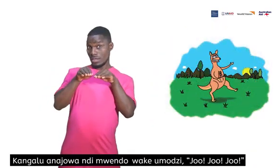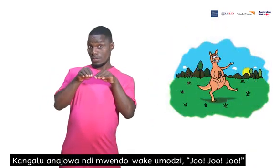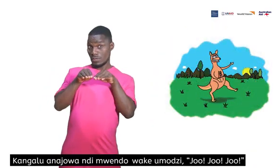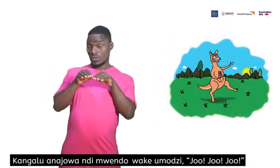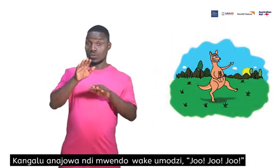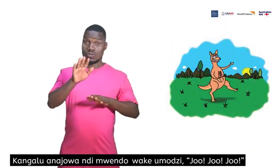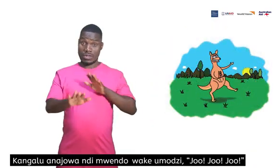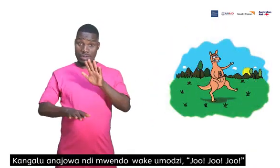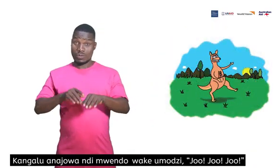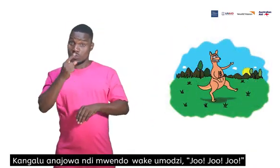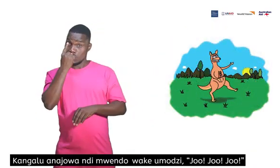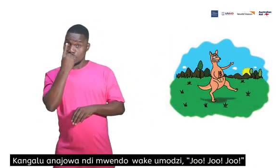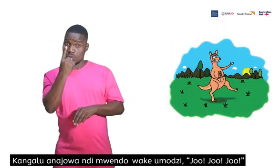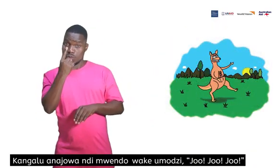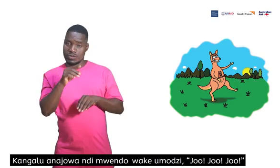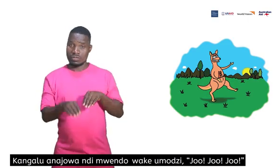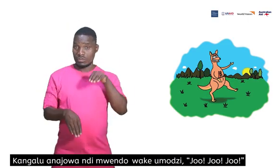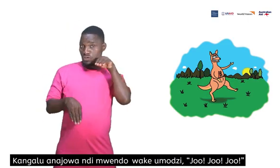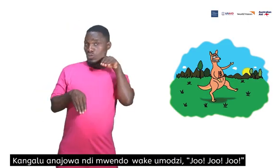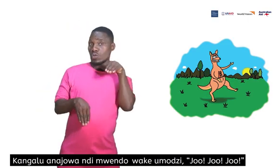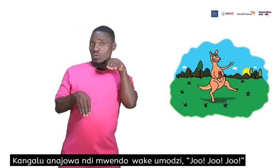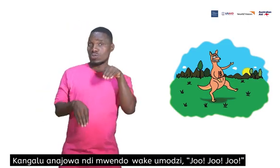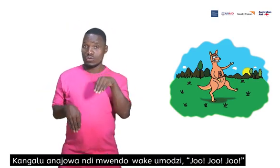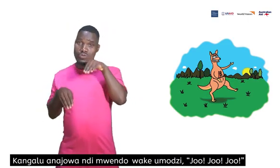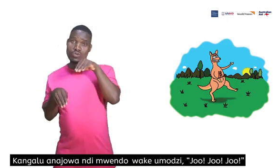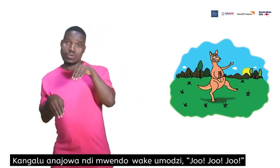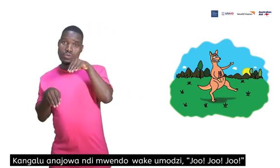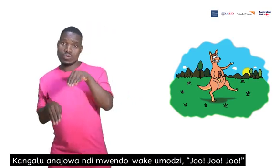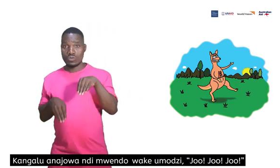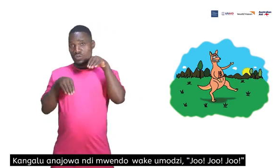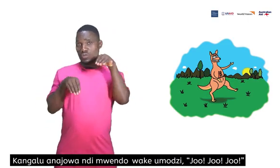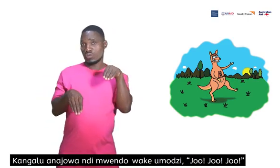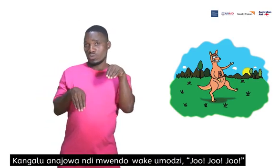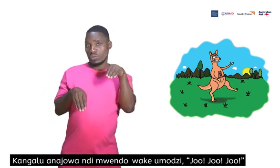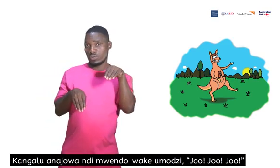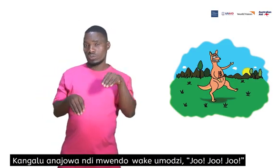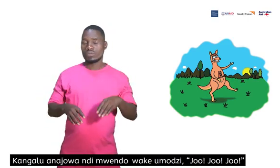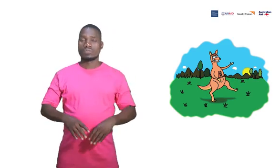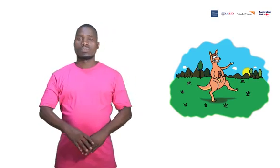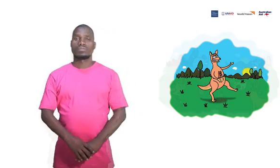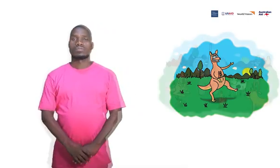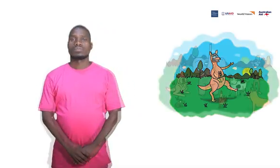Kangalu anajowa ndi mwendo wake umodzi. Jo, jo, jo.